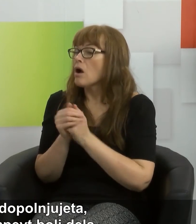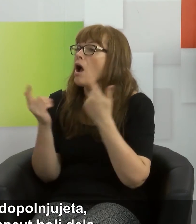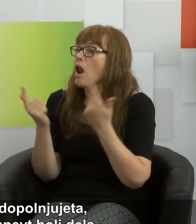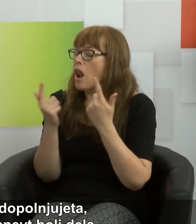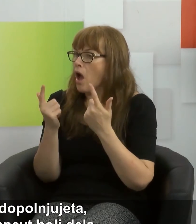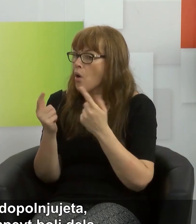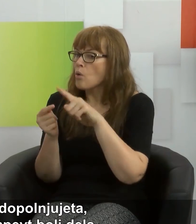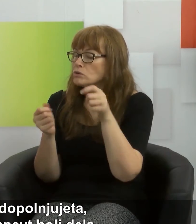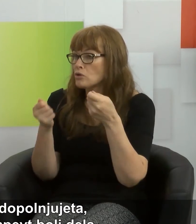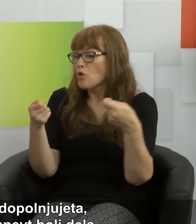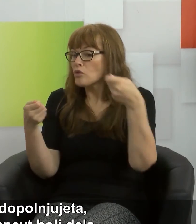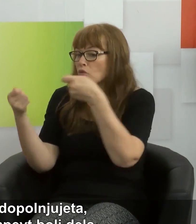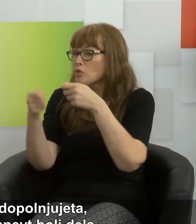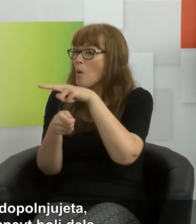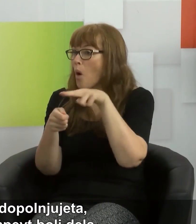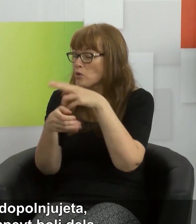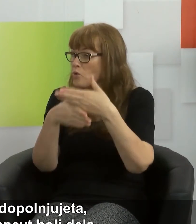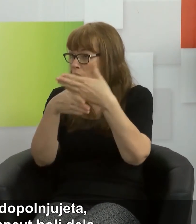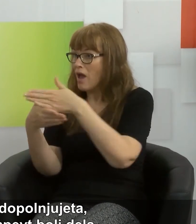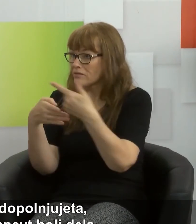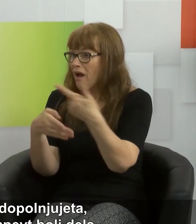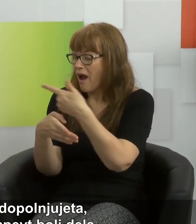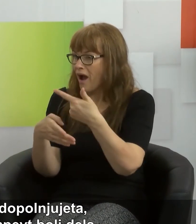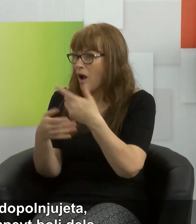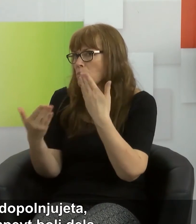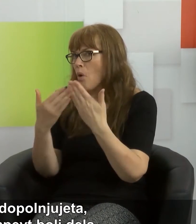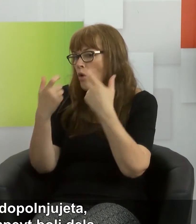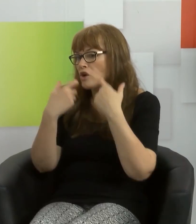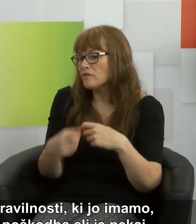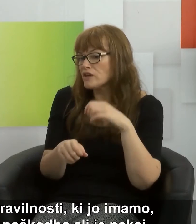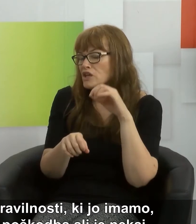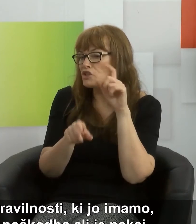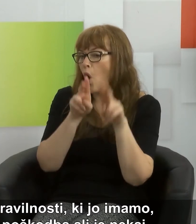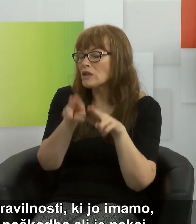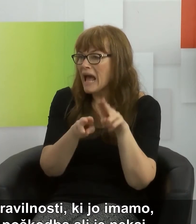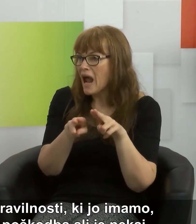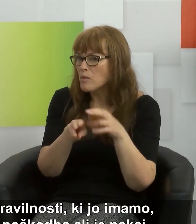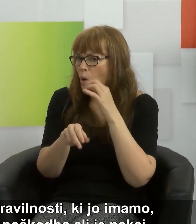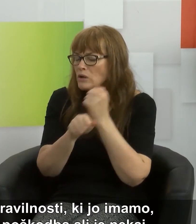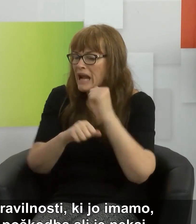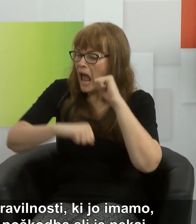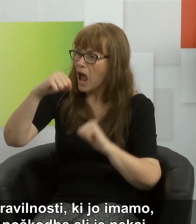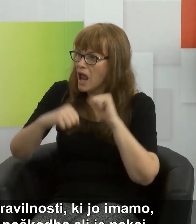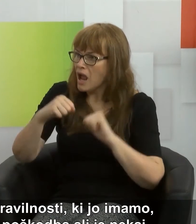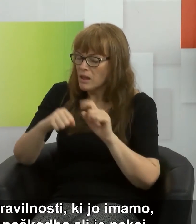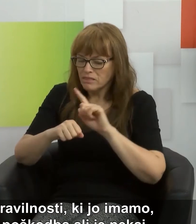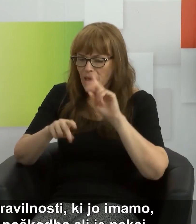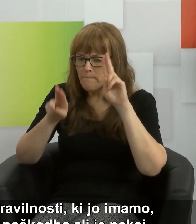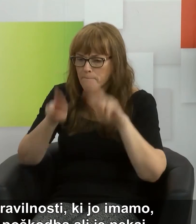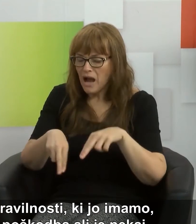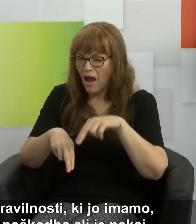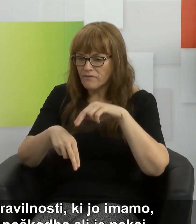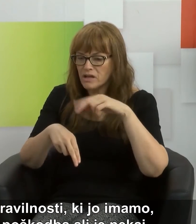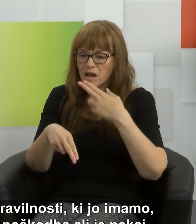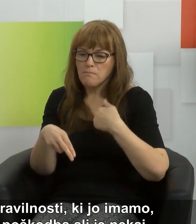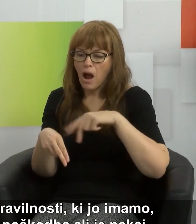Lahko se zelo dopolnjujeta, mogoče fizioterapevt bolj dela na rehabilitaciji neke nepravilnosti, ki